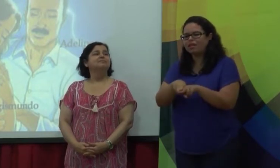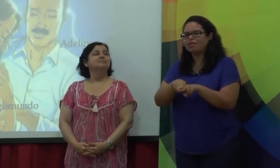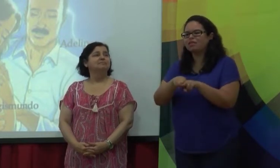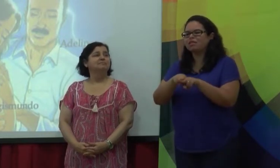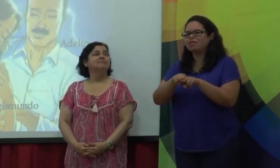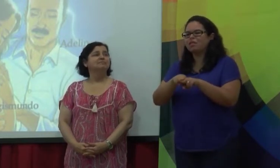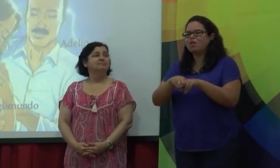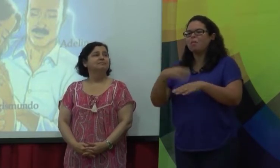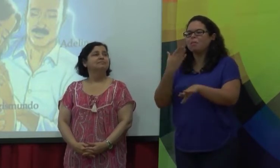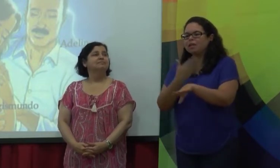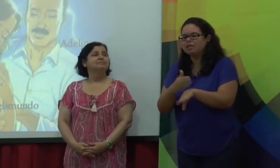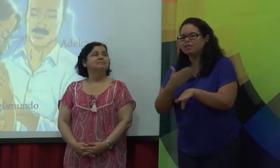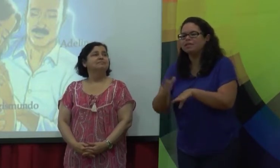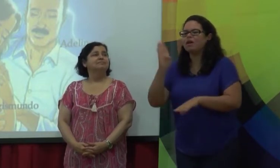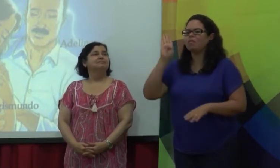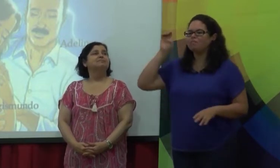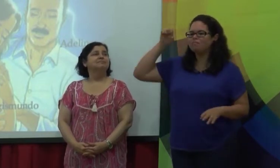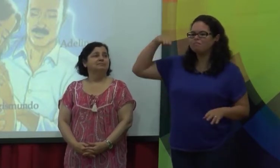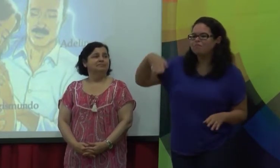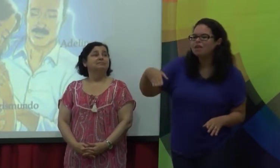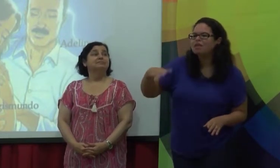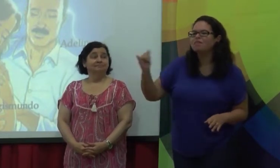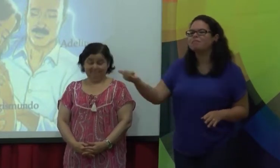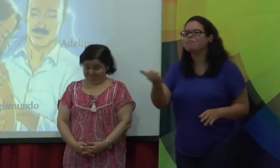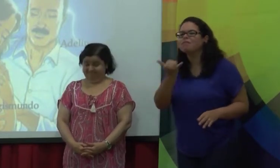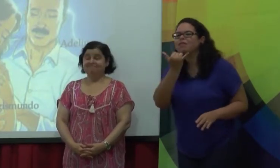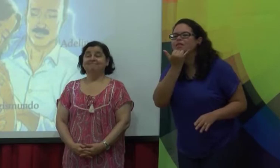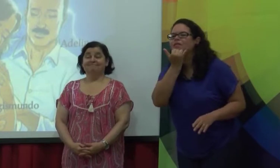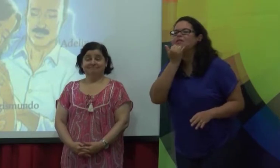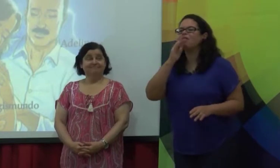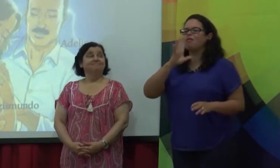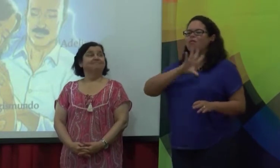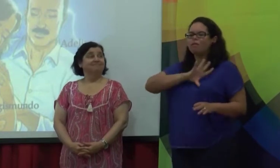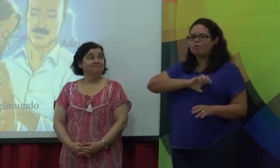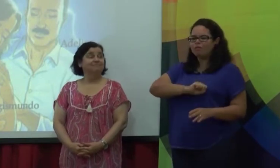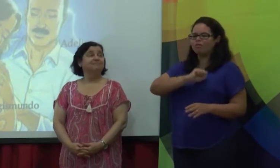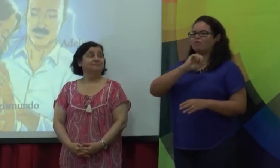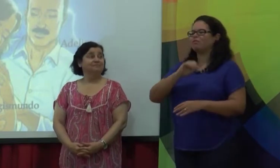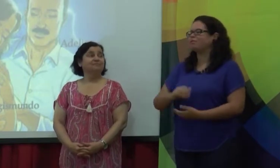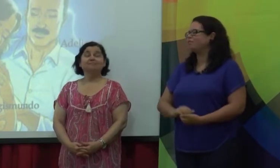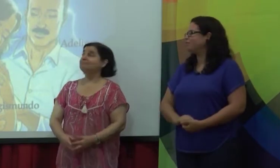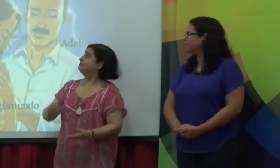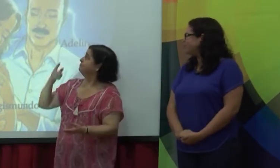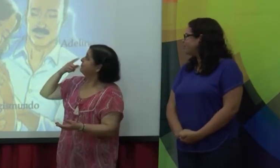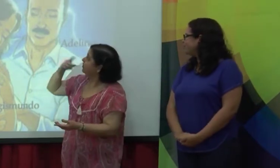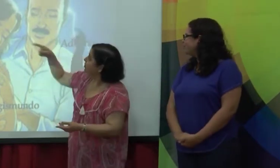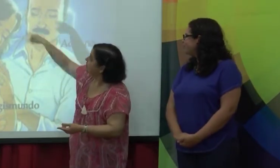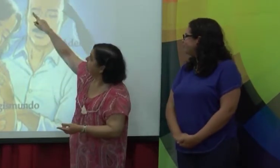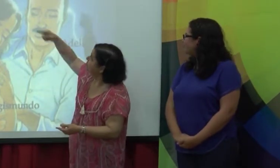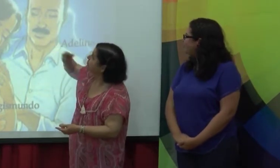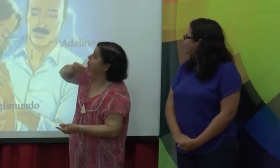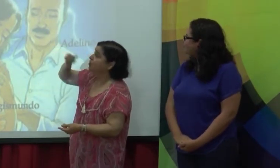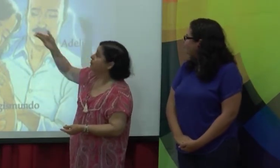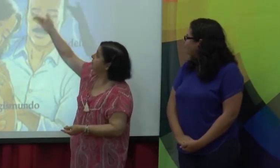de reencarnarmos e de exercitarmos o bem, o perdão, o amor.